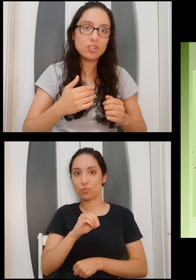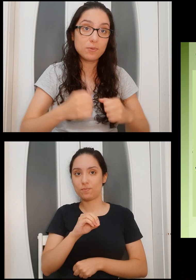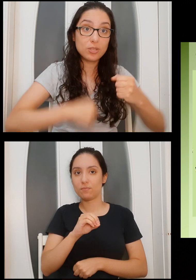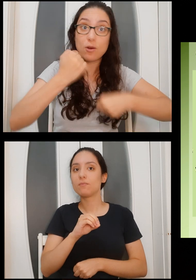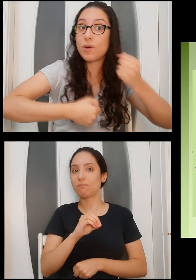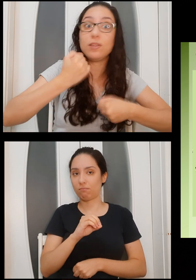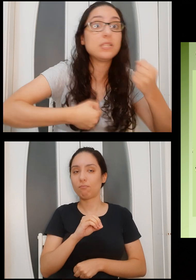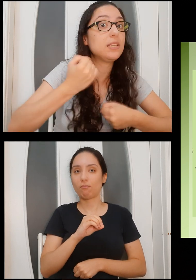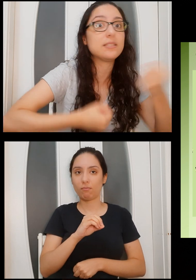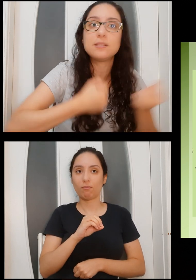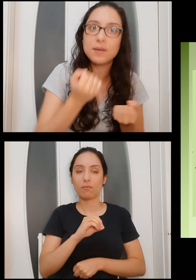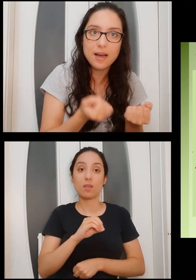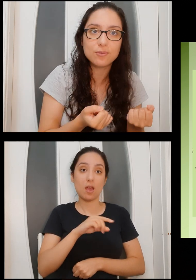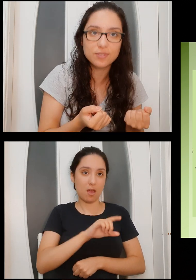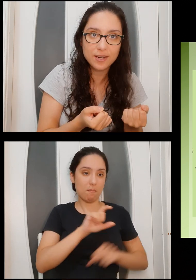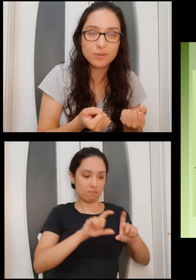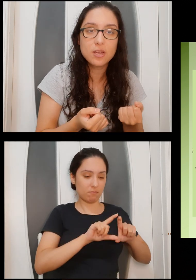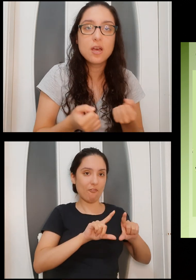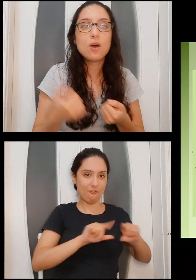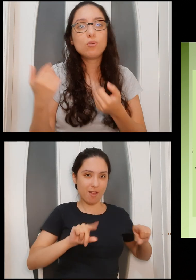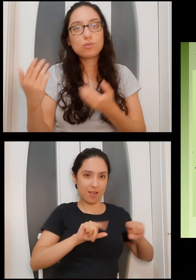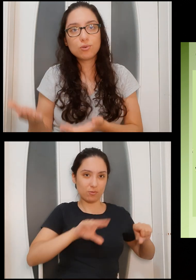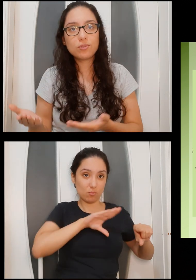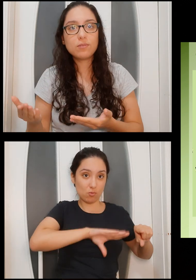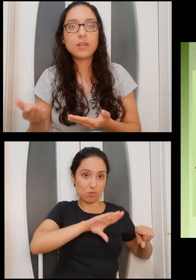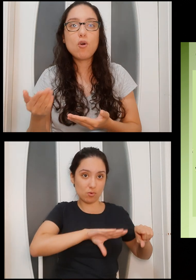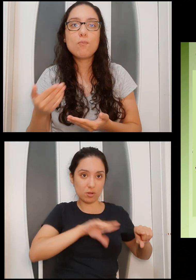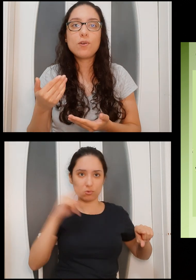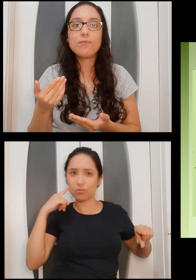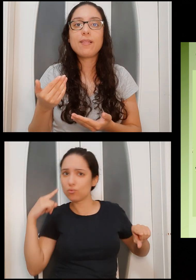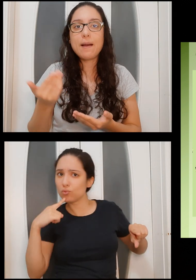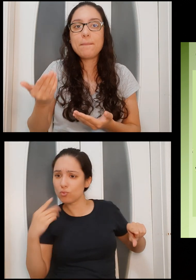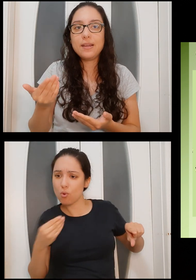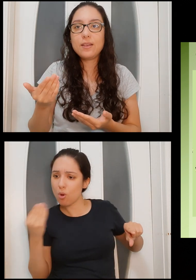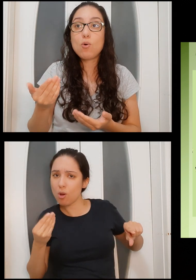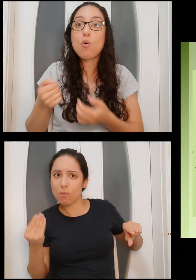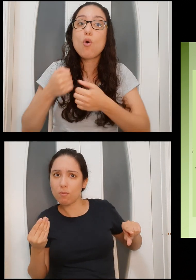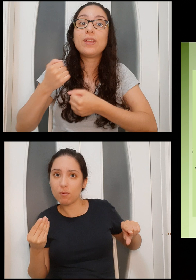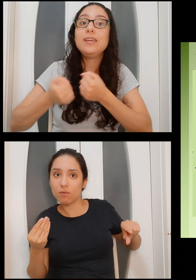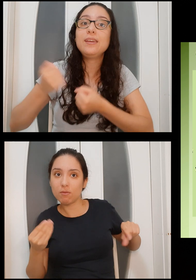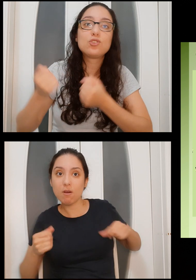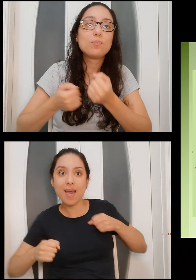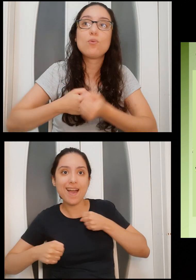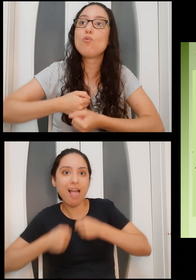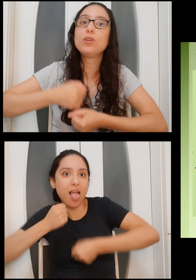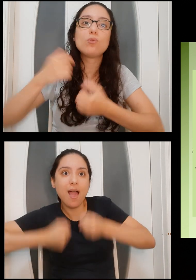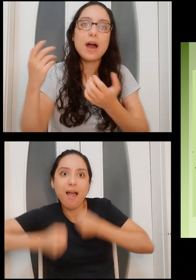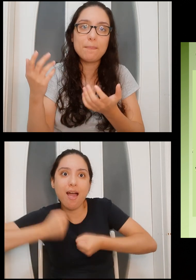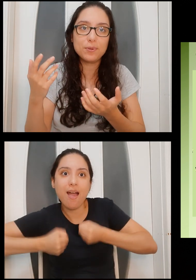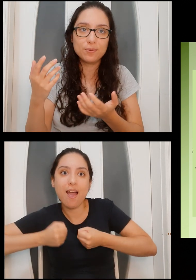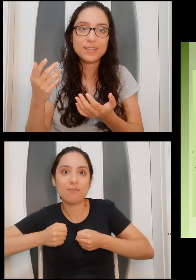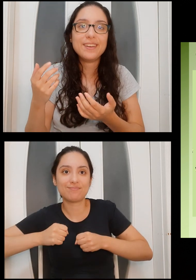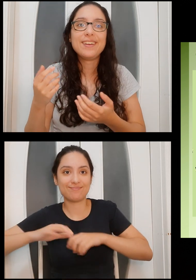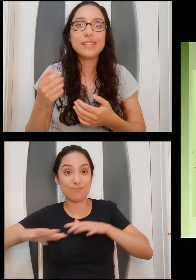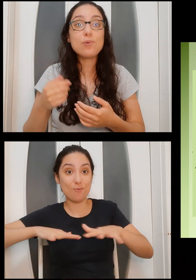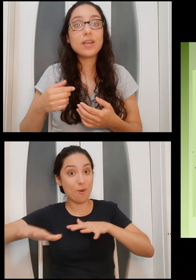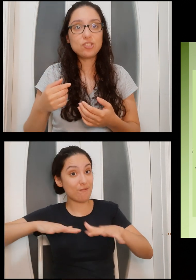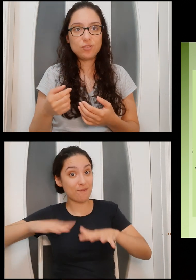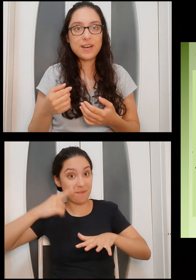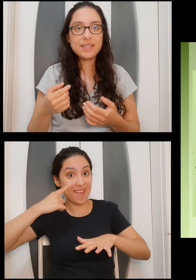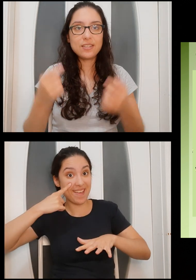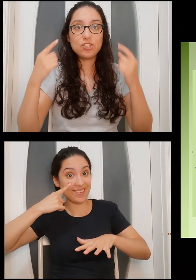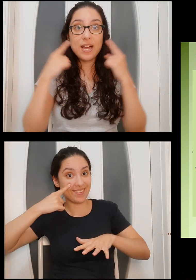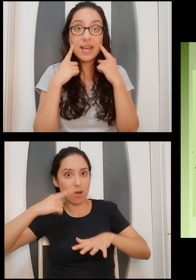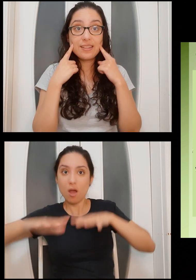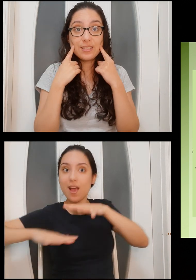já entende que a pessoa tá correndo assim, desesperado, certo? O surdo não tem como eu falar pra ele que eu corri, tipo, muito rápido. Então, o que que